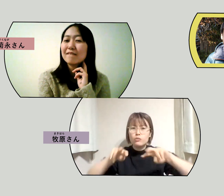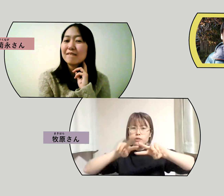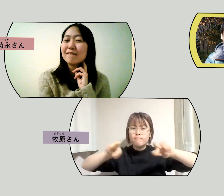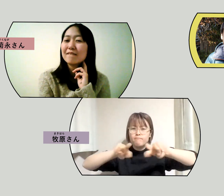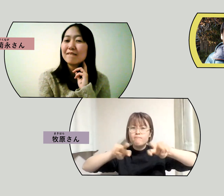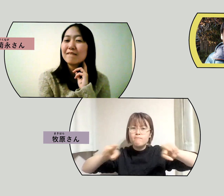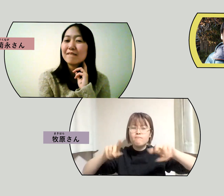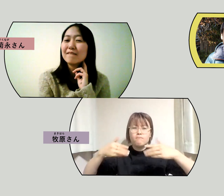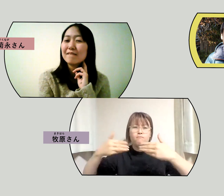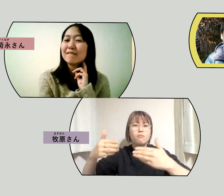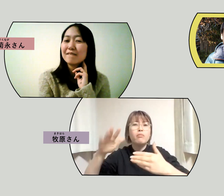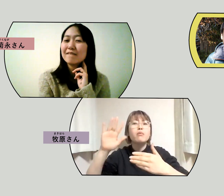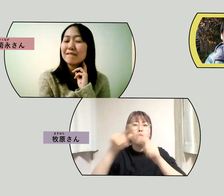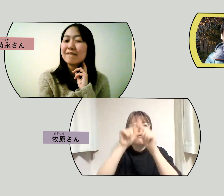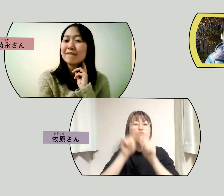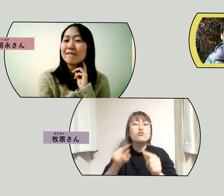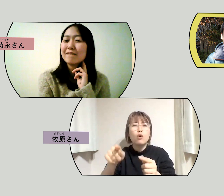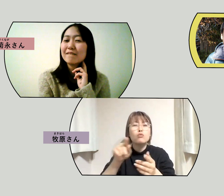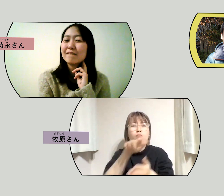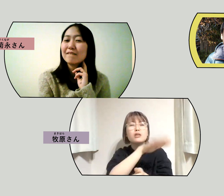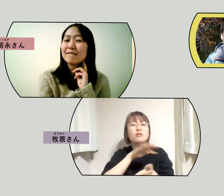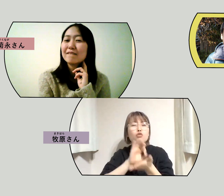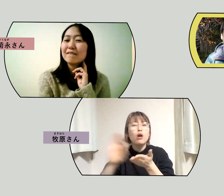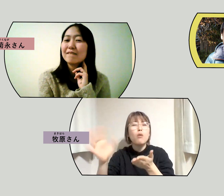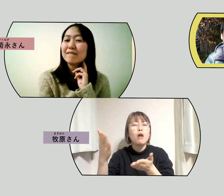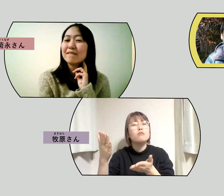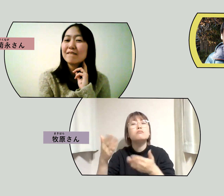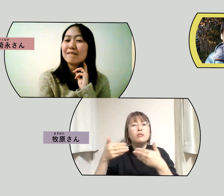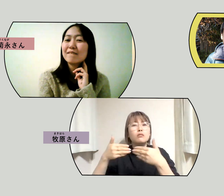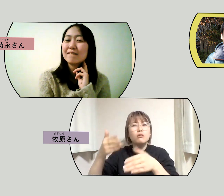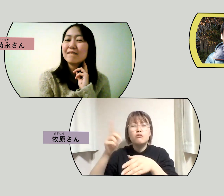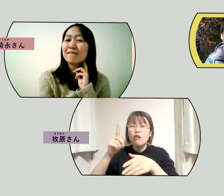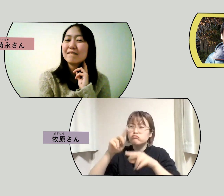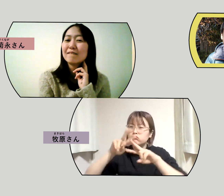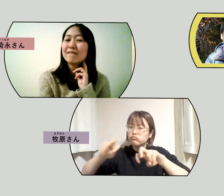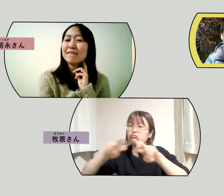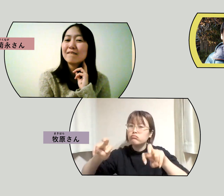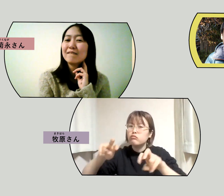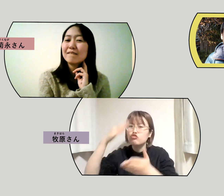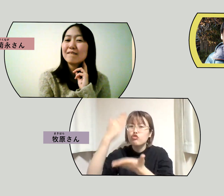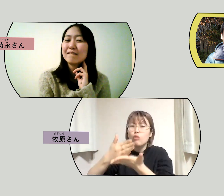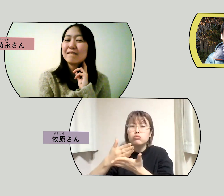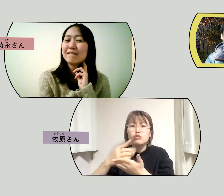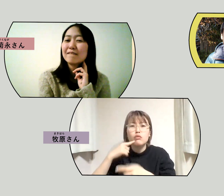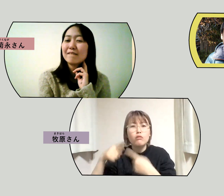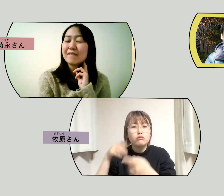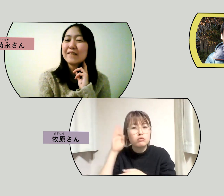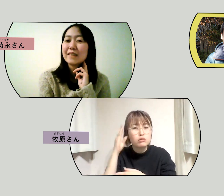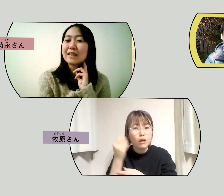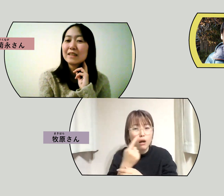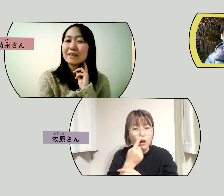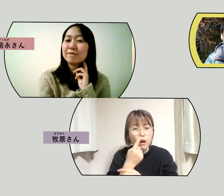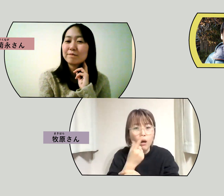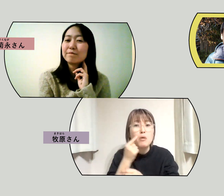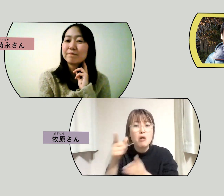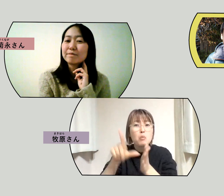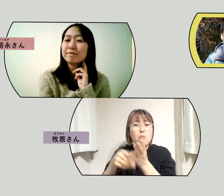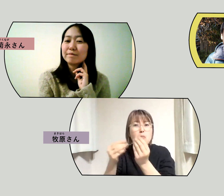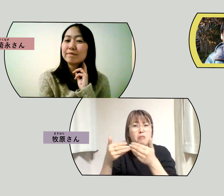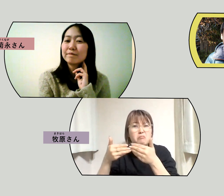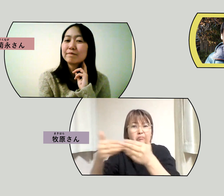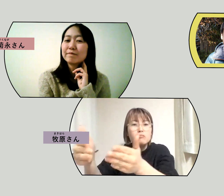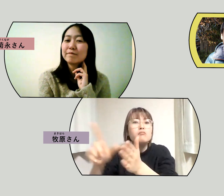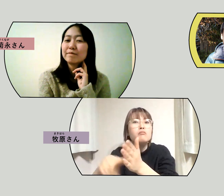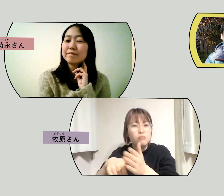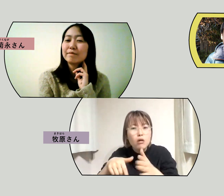平成の頃ホログラムの外発が進められていたらしくただニーズがなくて開発がストップしたって